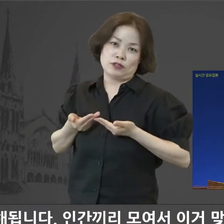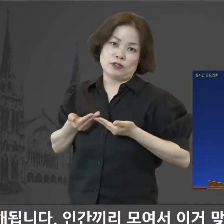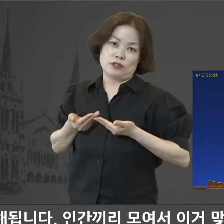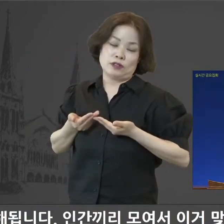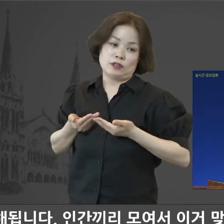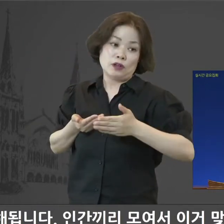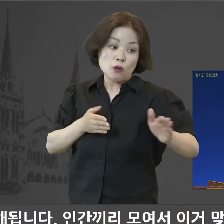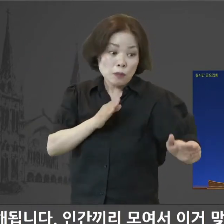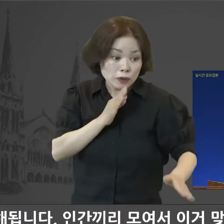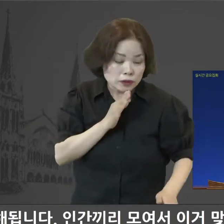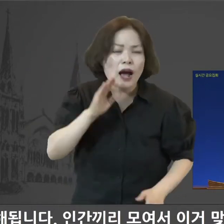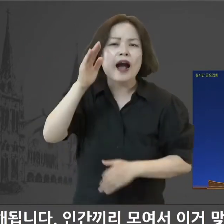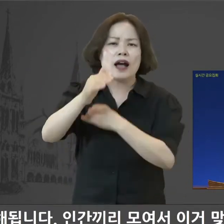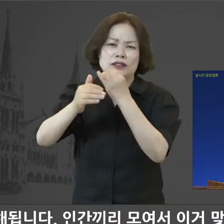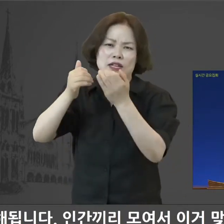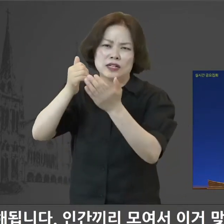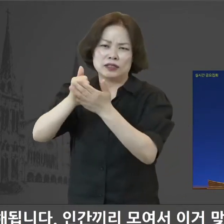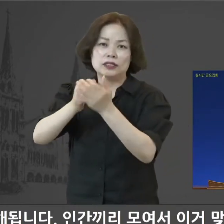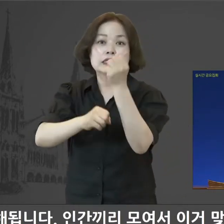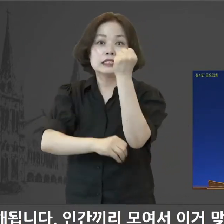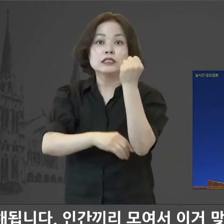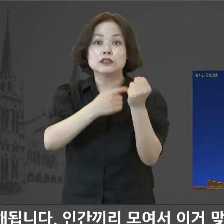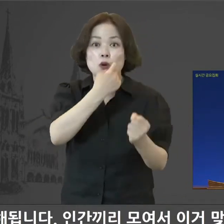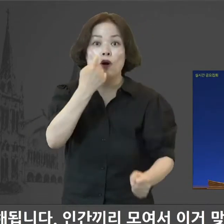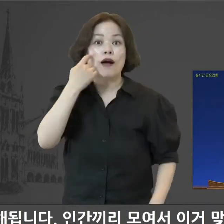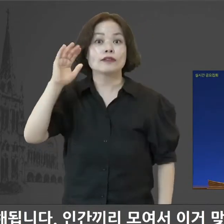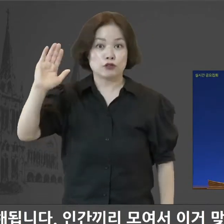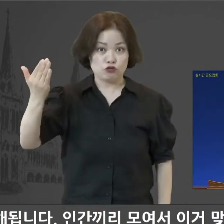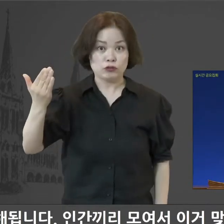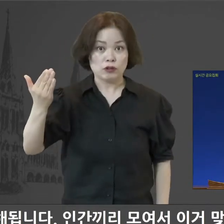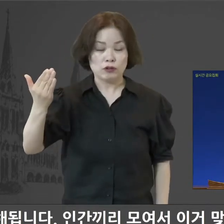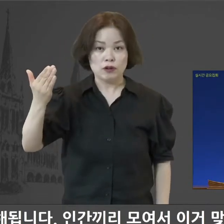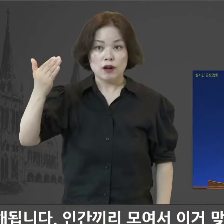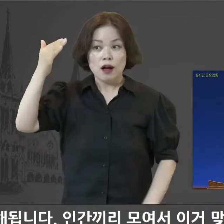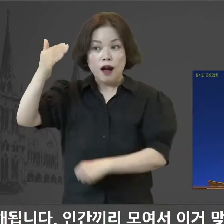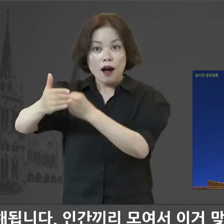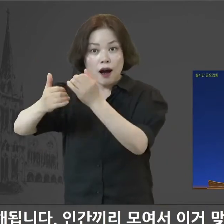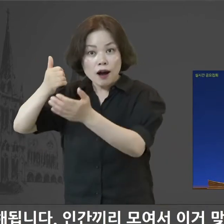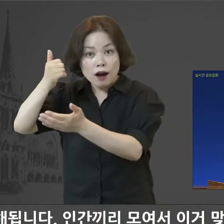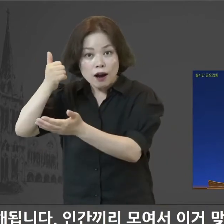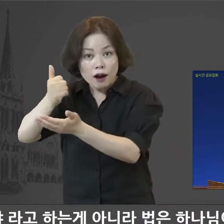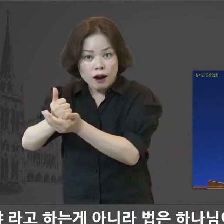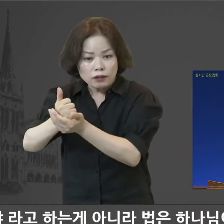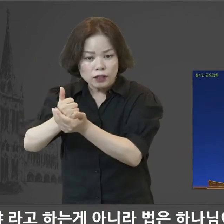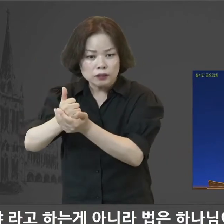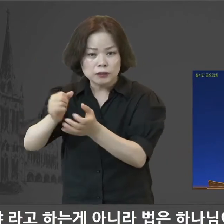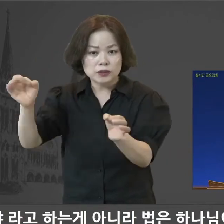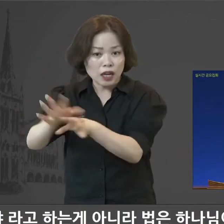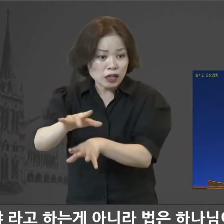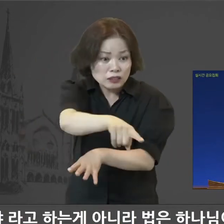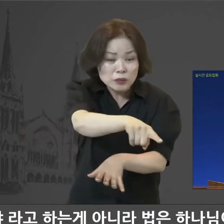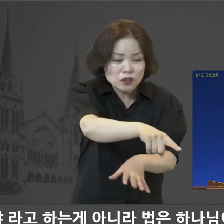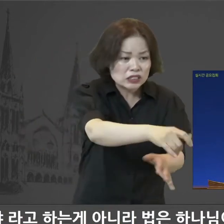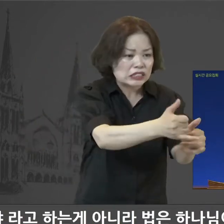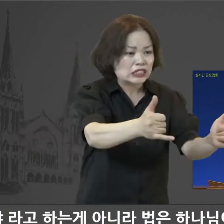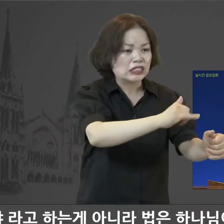이게 왜 옳지? 그럼 하나님이 근거예요. 그러니까 하나님을 지우니까 인권이 엉망이 되는 겁니다. 제가